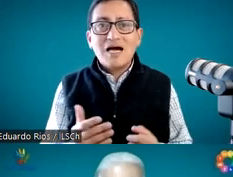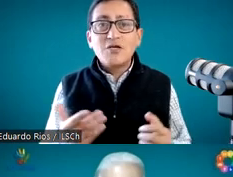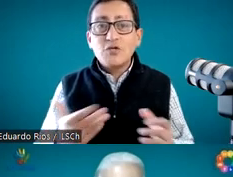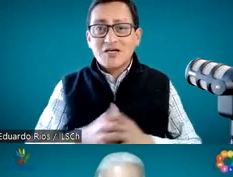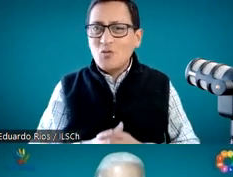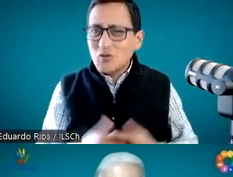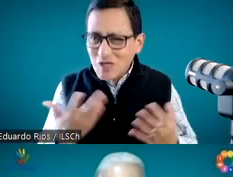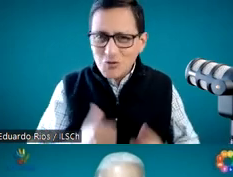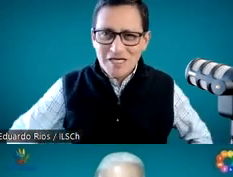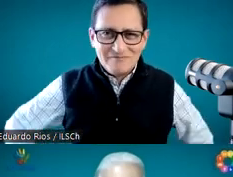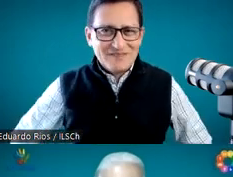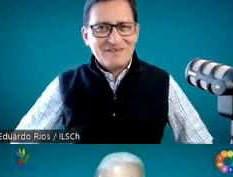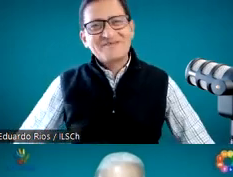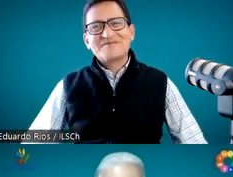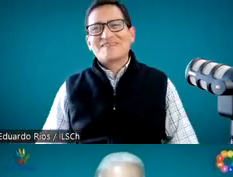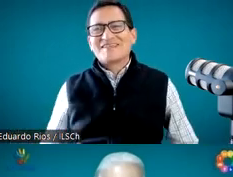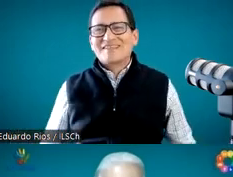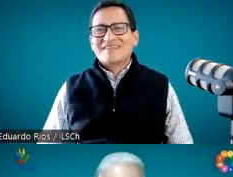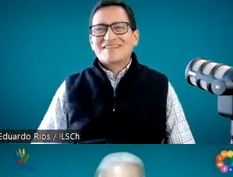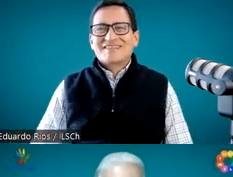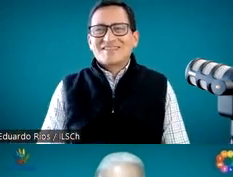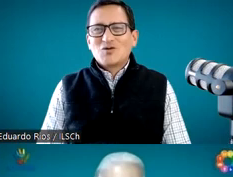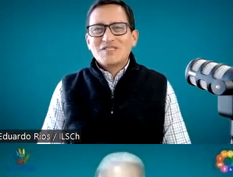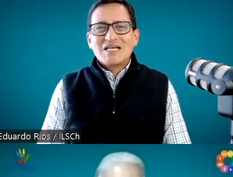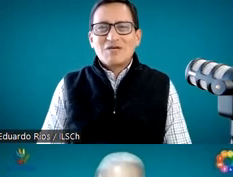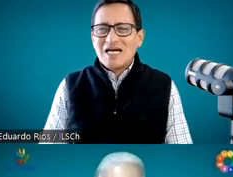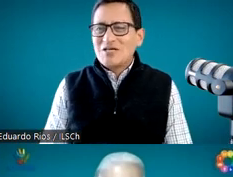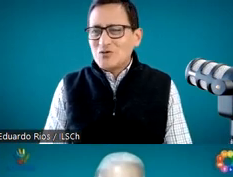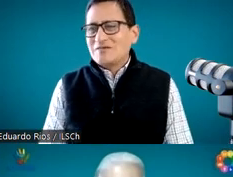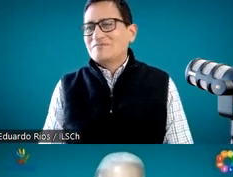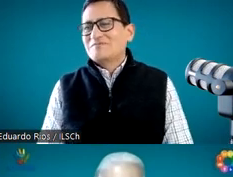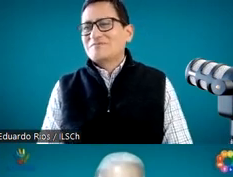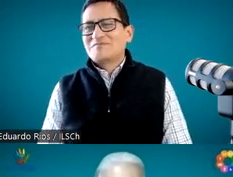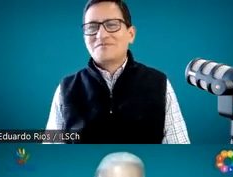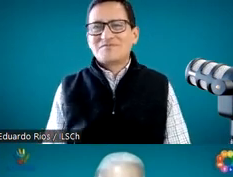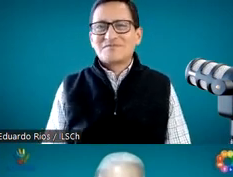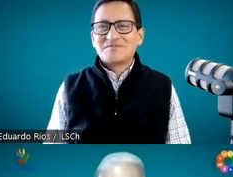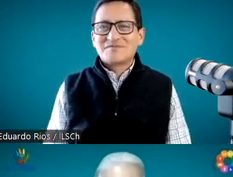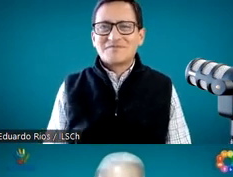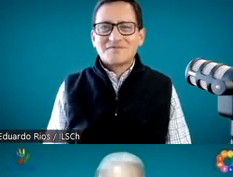Una ayuya. ¿Cómo es una ayuya? A ver. ¿Cómo sería una ayuya?